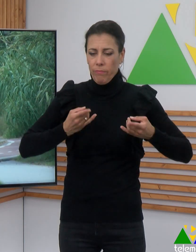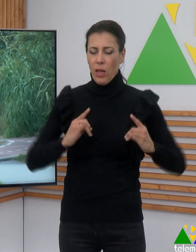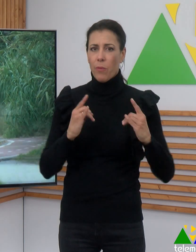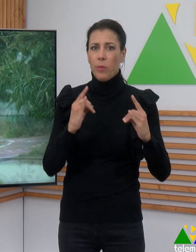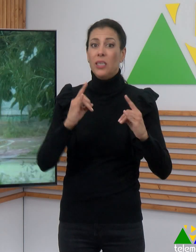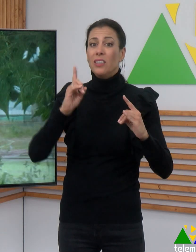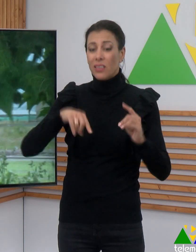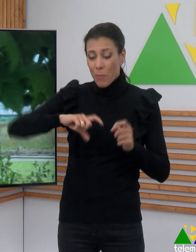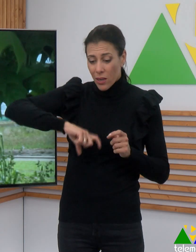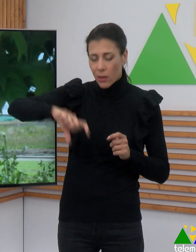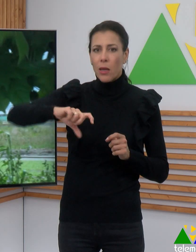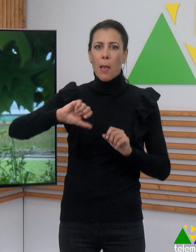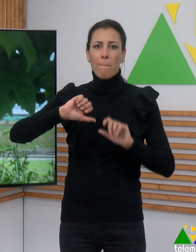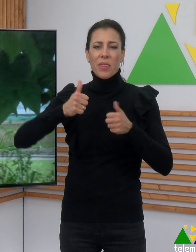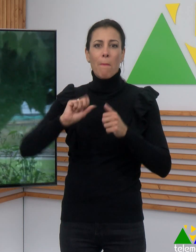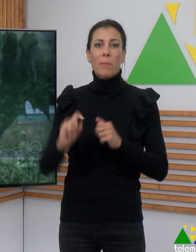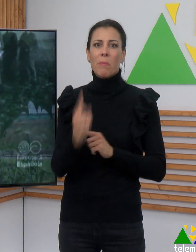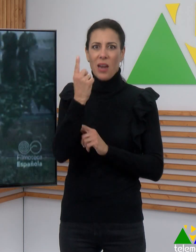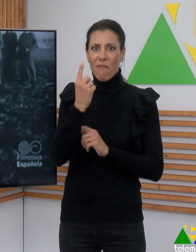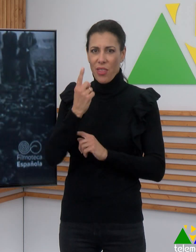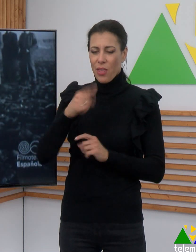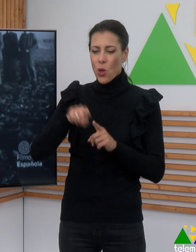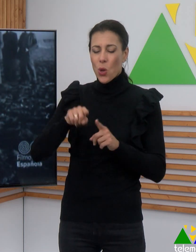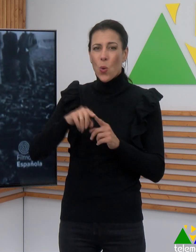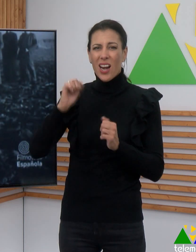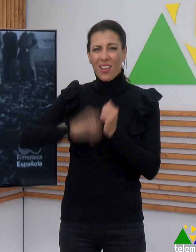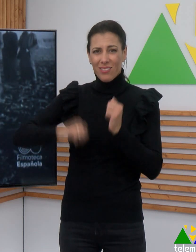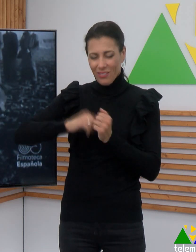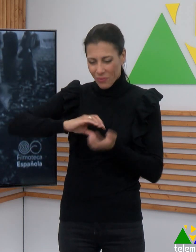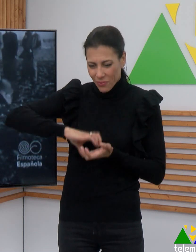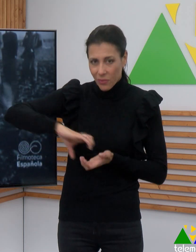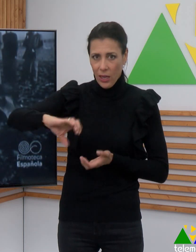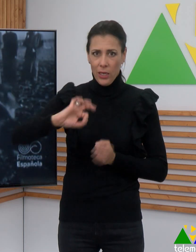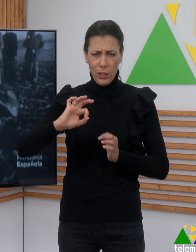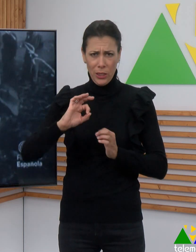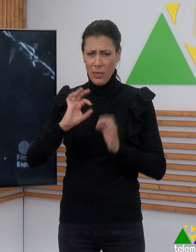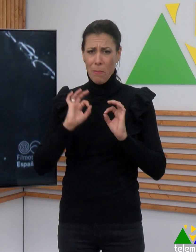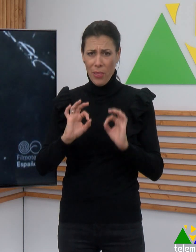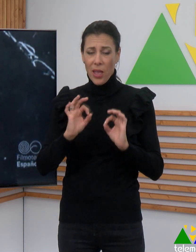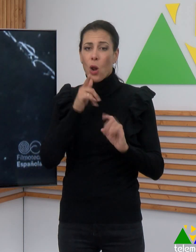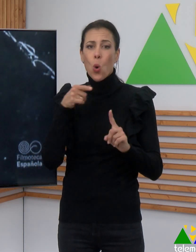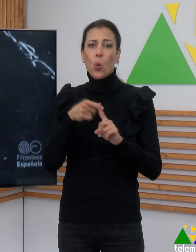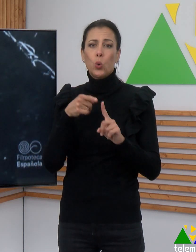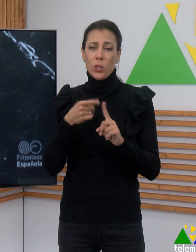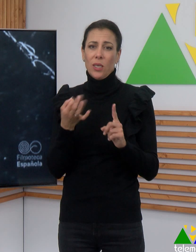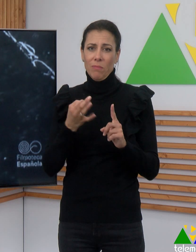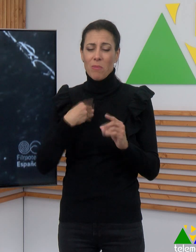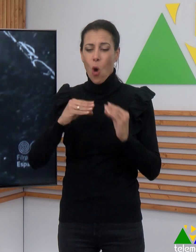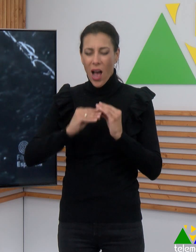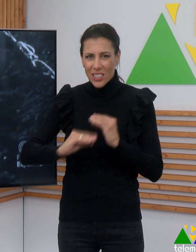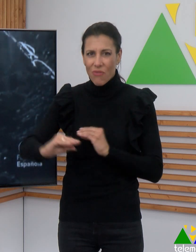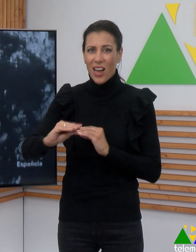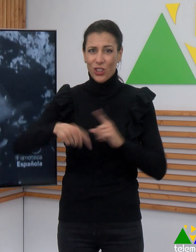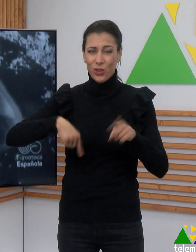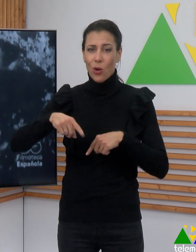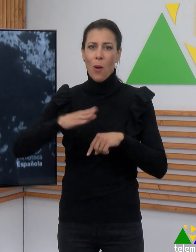asfalta por primera vez esa empresa nacional de firmes especiales empieza a usar el asfalto para